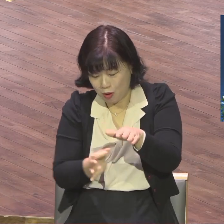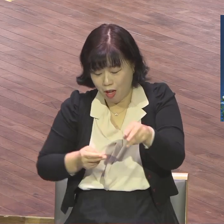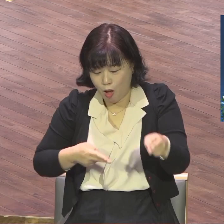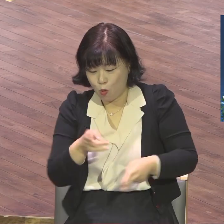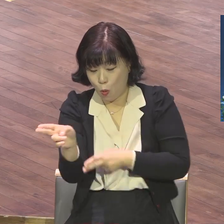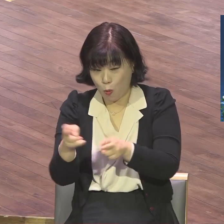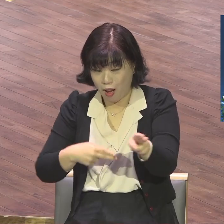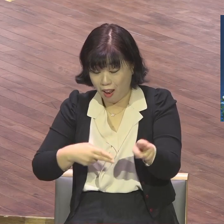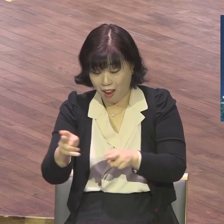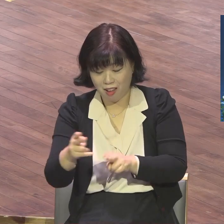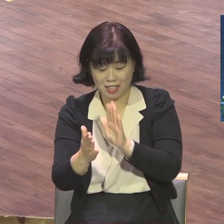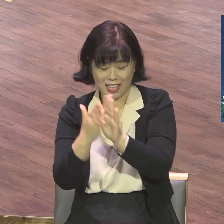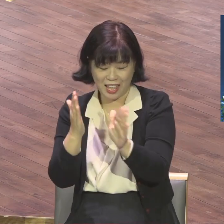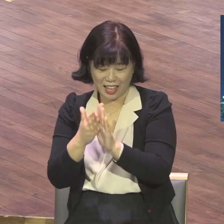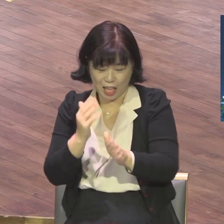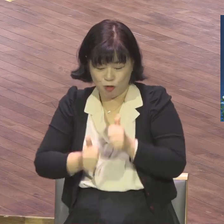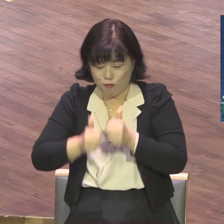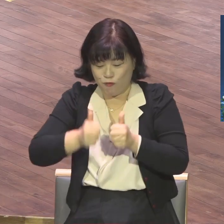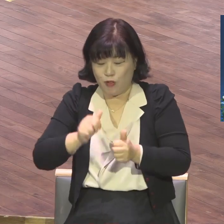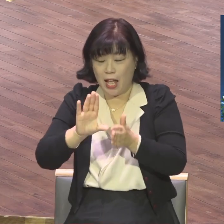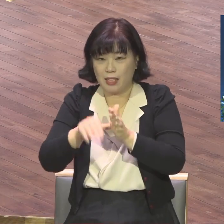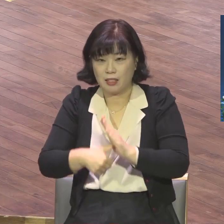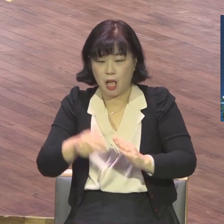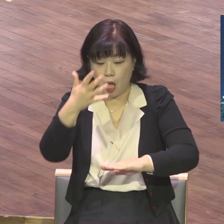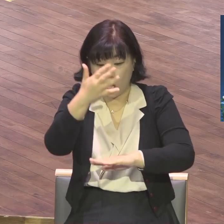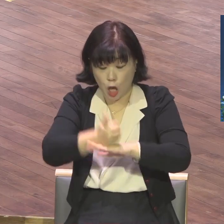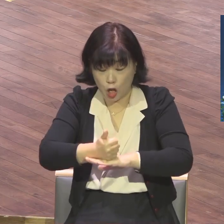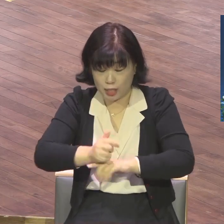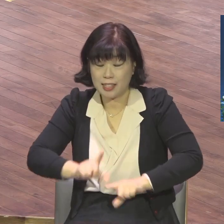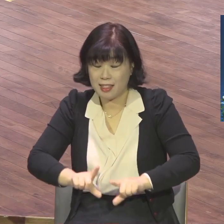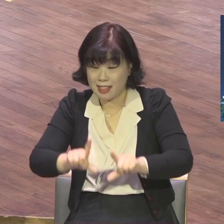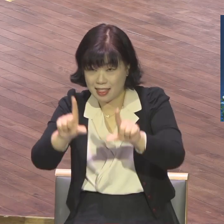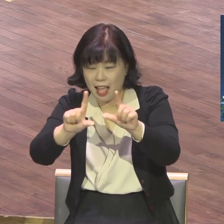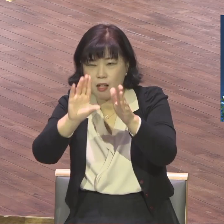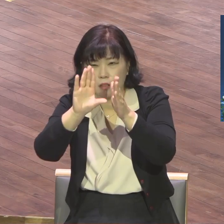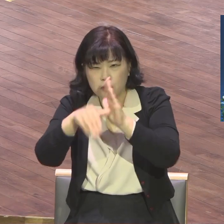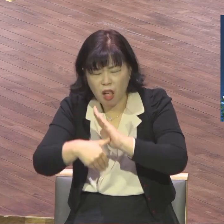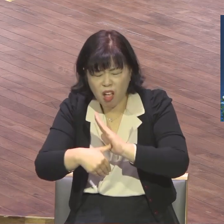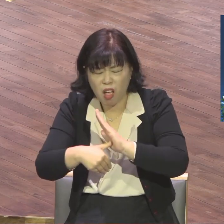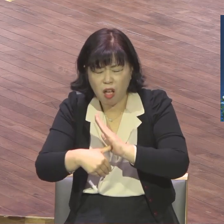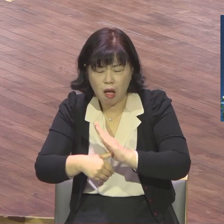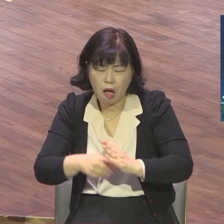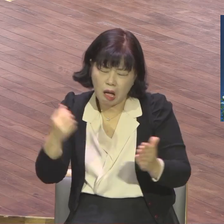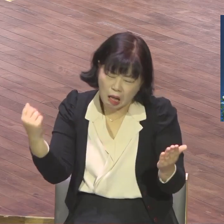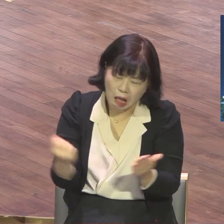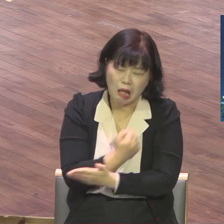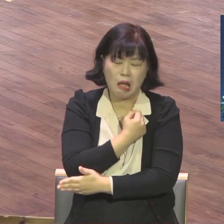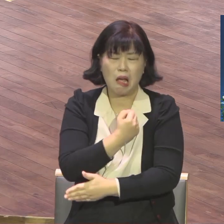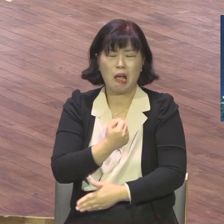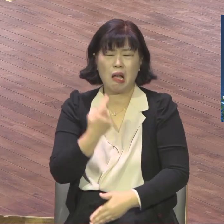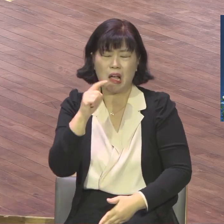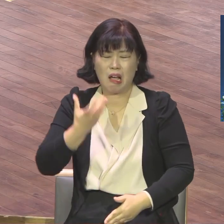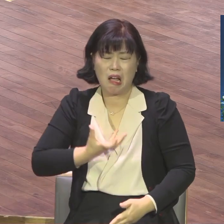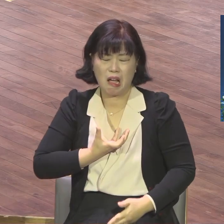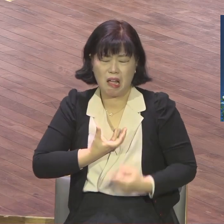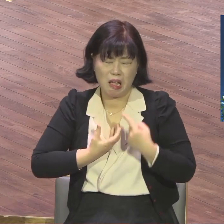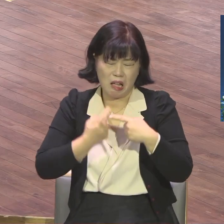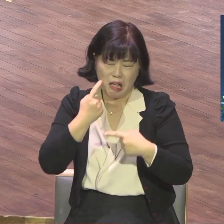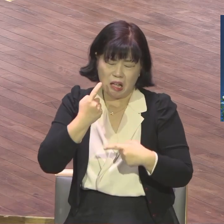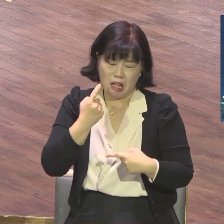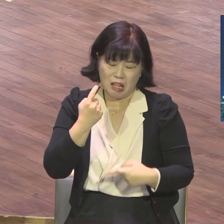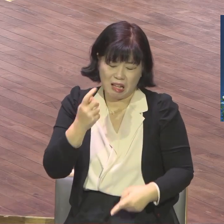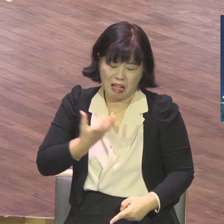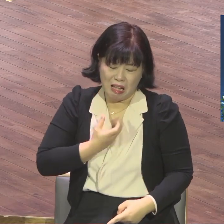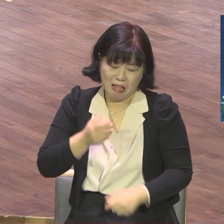어이없이 금메달 놓쳤어요. 어떻게 놓쳤냐, 경기 막판까지 선두로 달리던 이